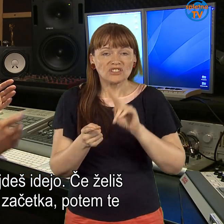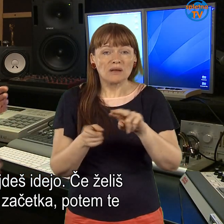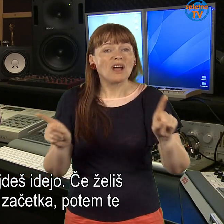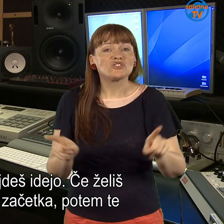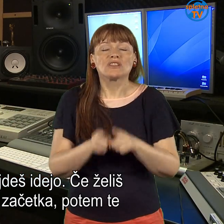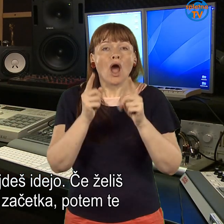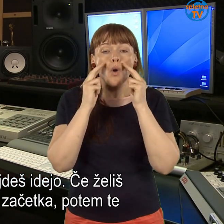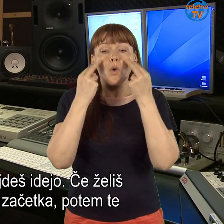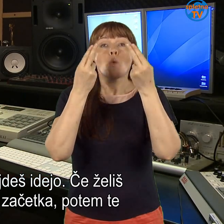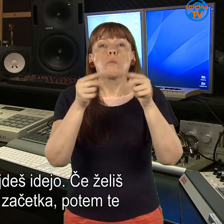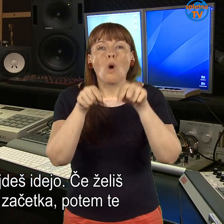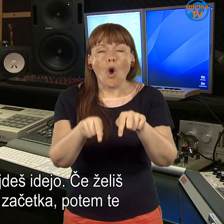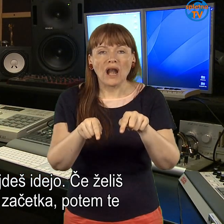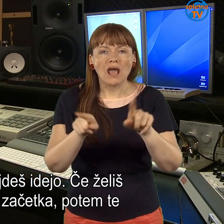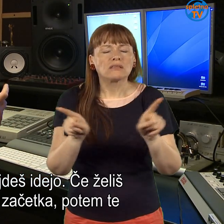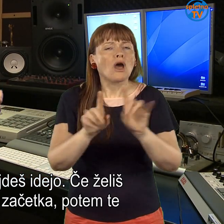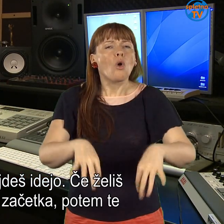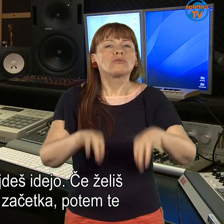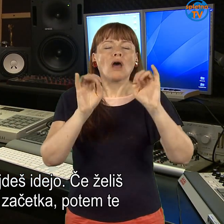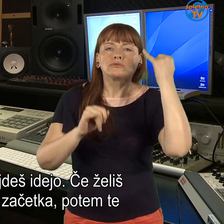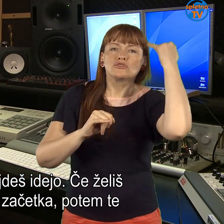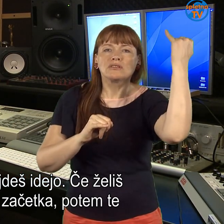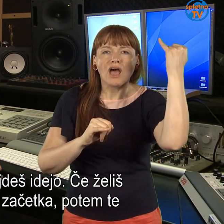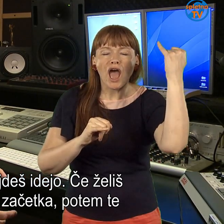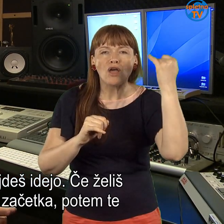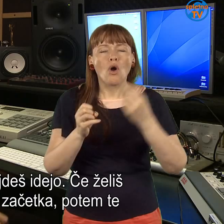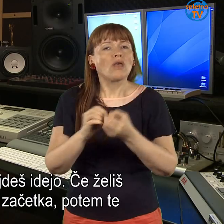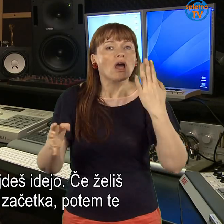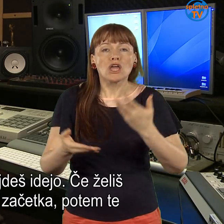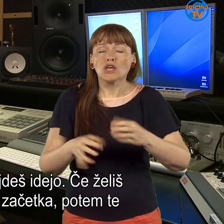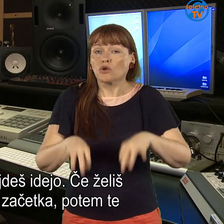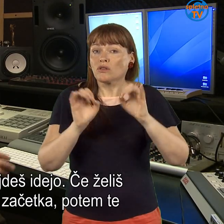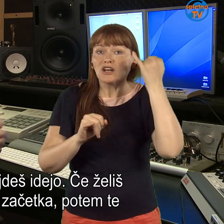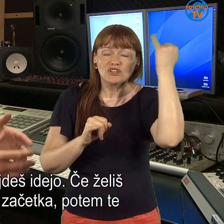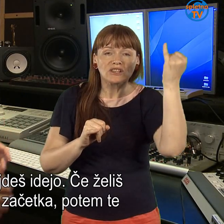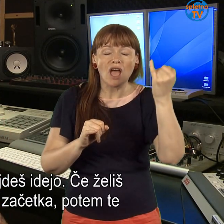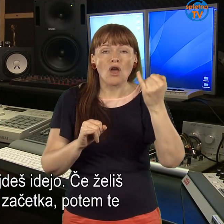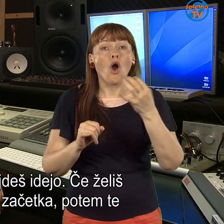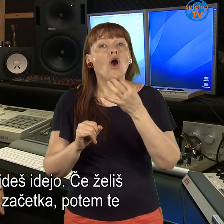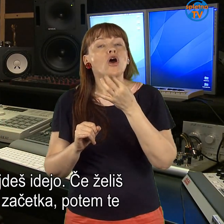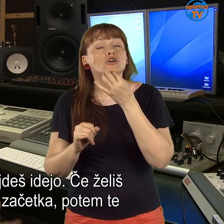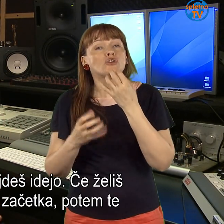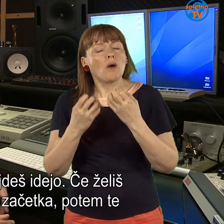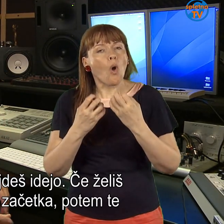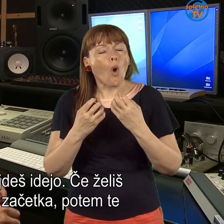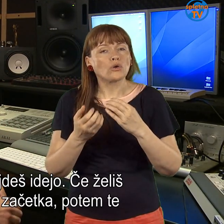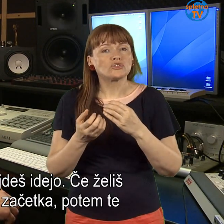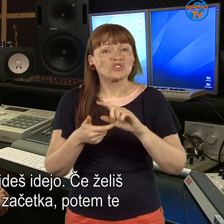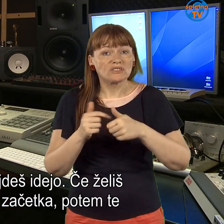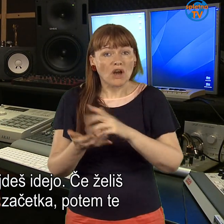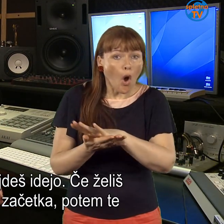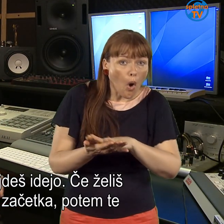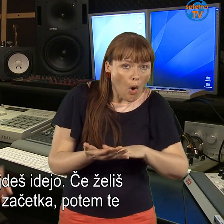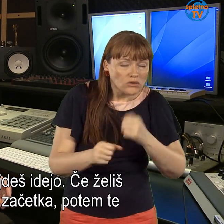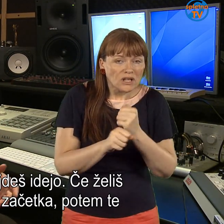takoj pogled oziroma takoj najdeš lahko idejo, zelo na hitro najdeš idejo, dočim, če hočeš recimo stvari odigrati čisto od začetka,